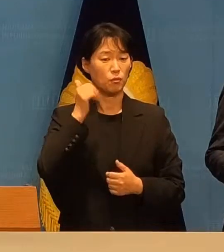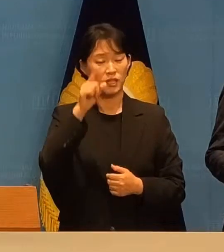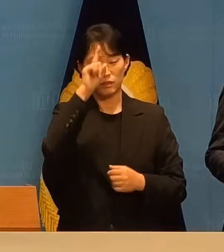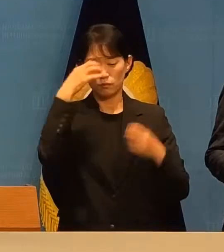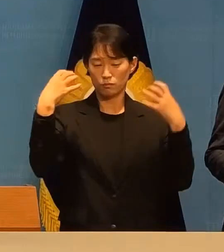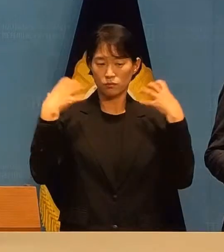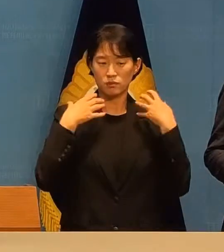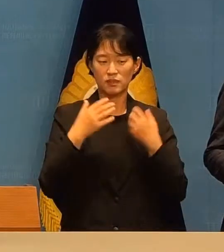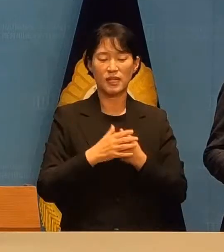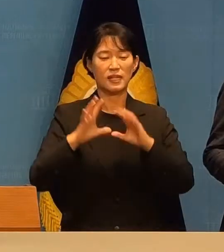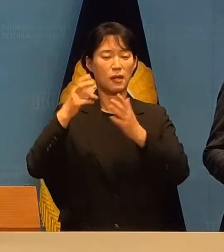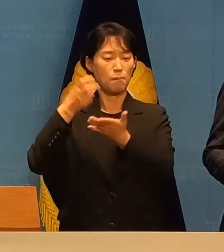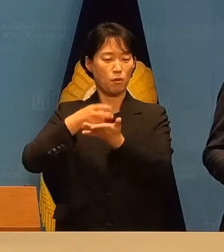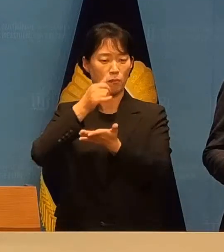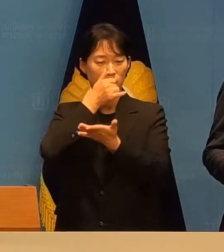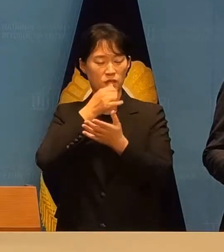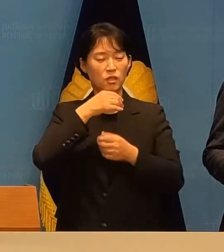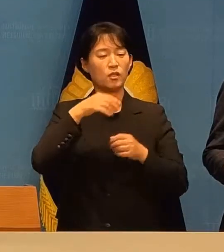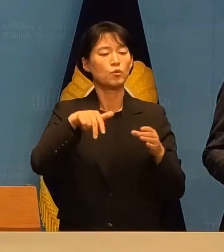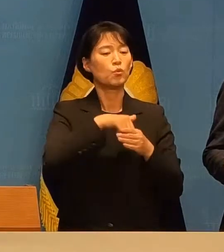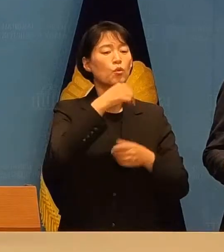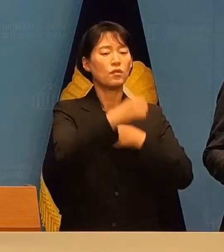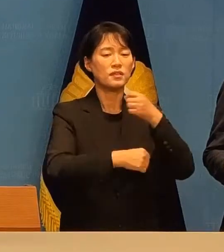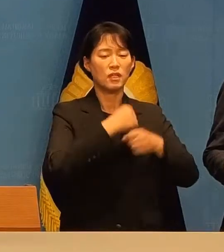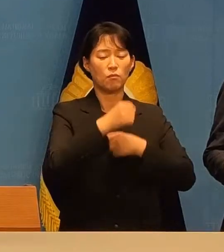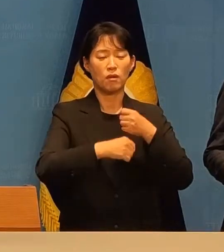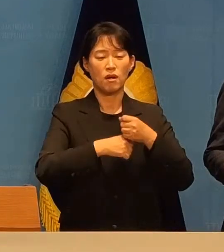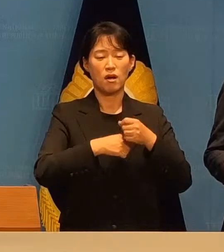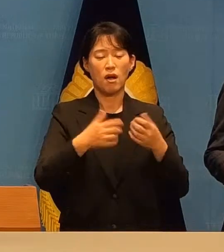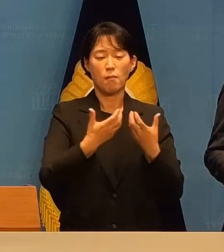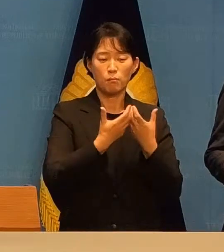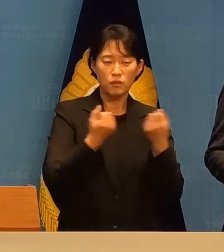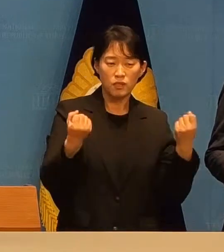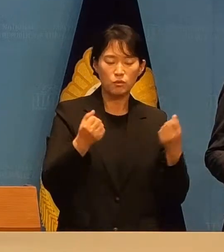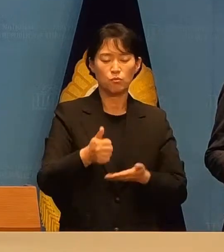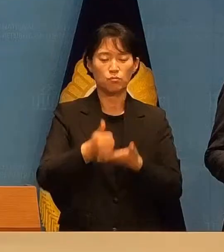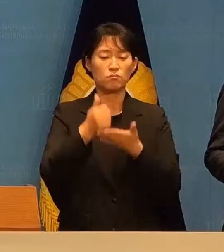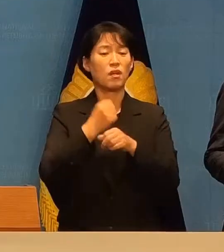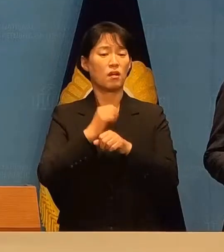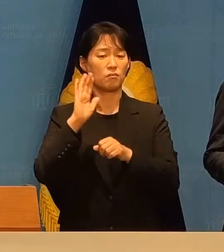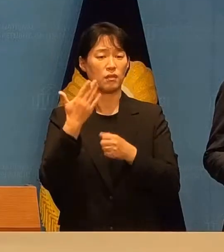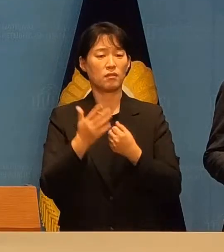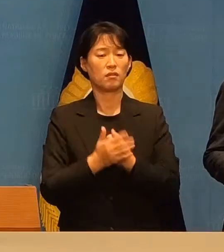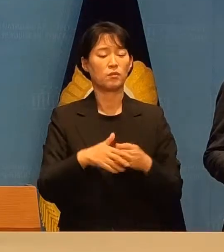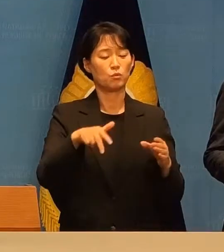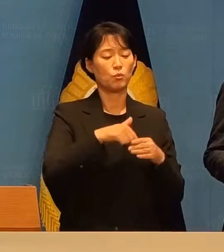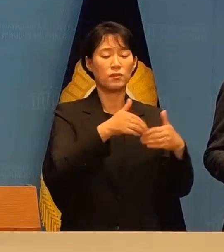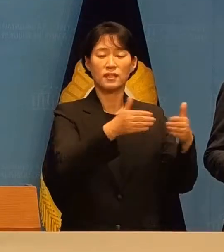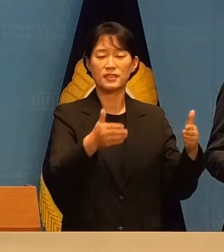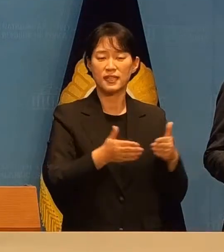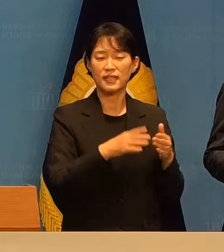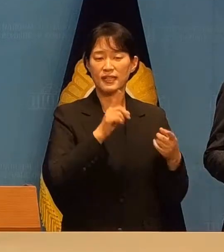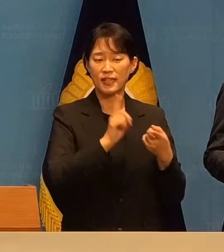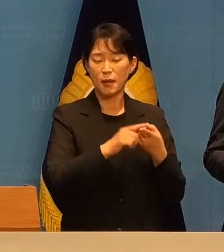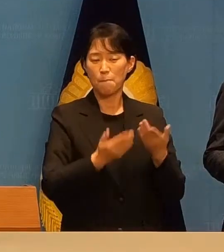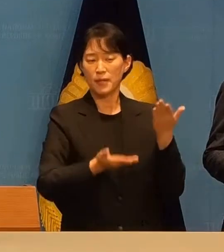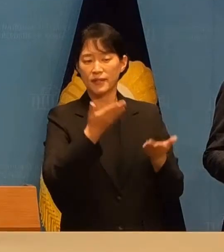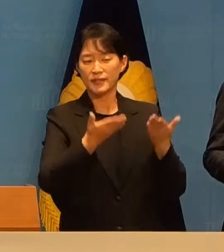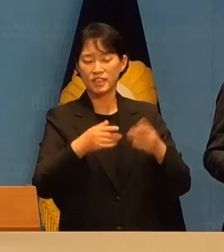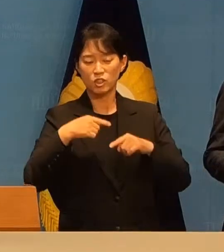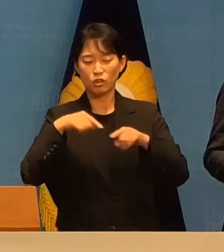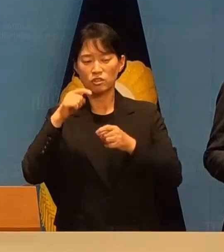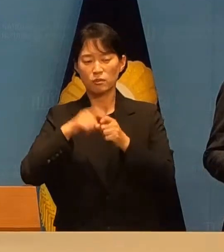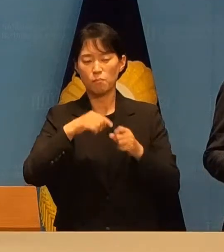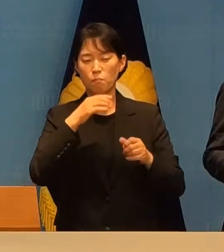정부는 헌법이 보장한 종교의 자유와 종교분리 원칙을 존중해야 된다. 종교단체에 대한 정책과 판단은 정치적